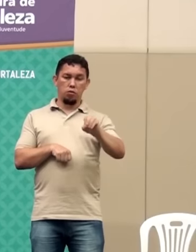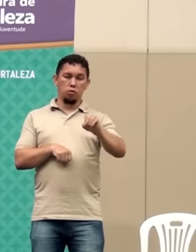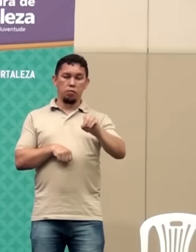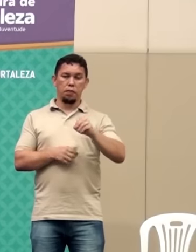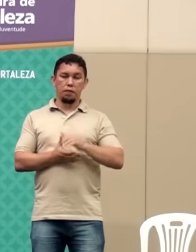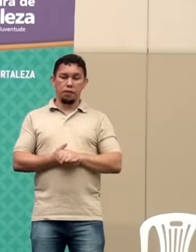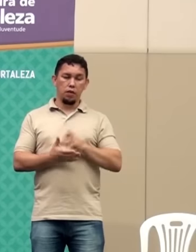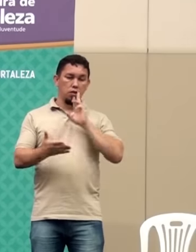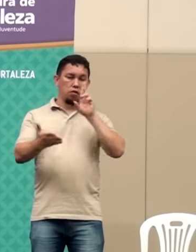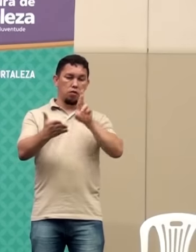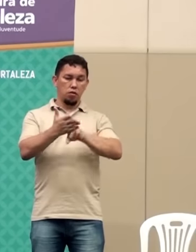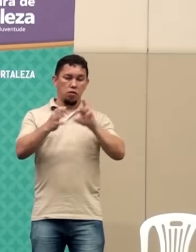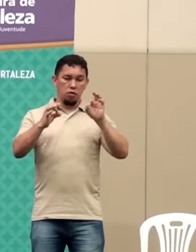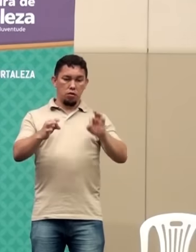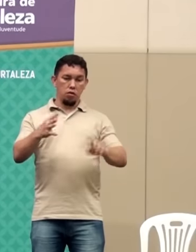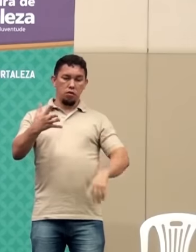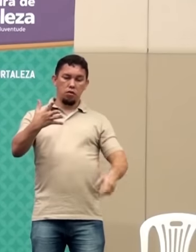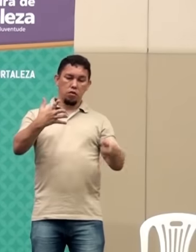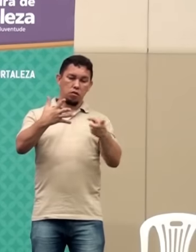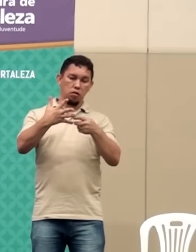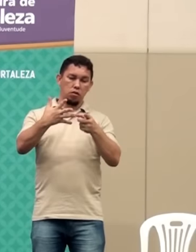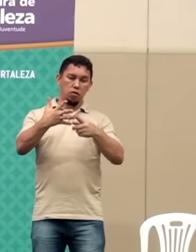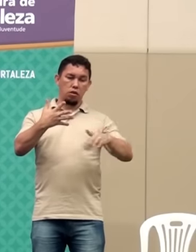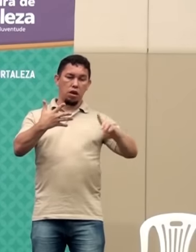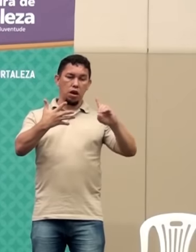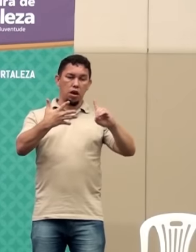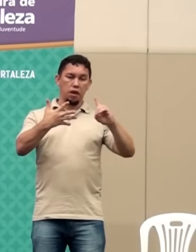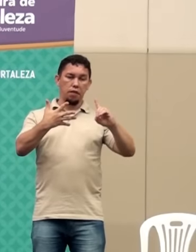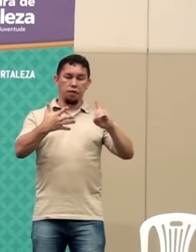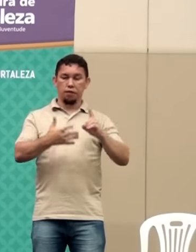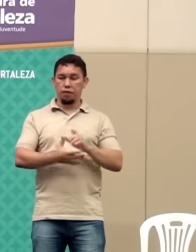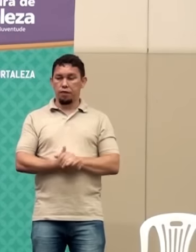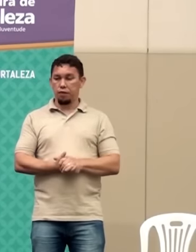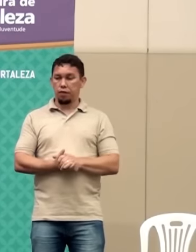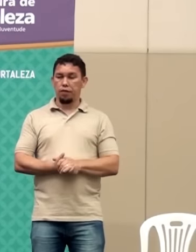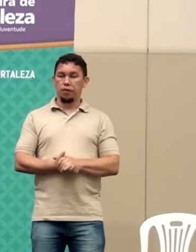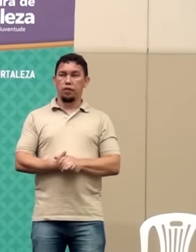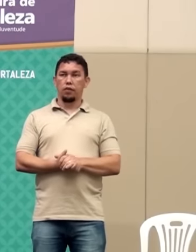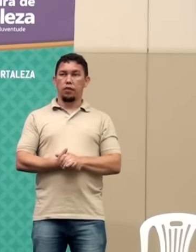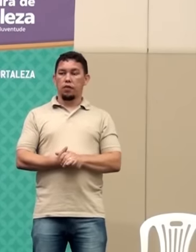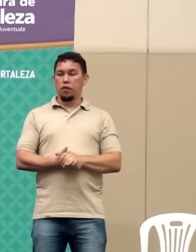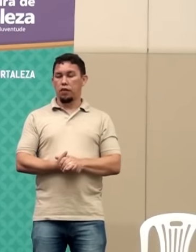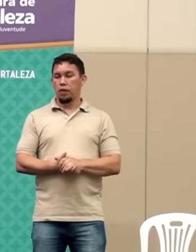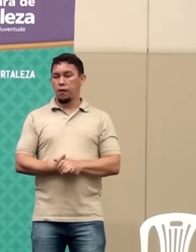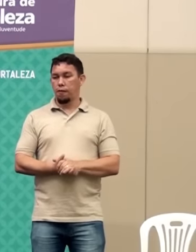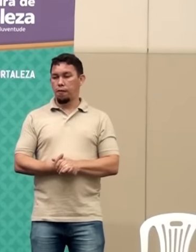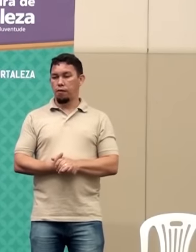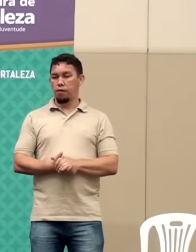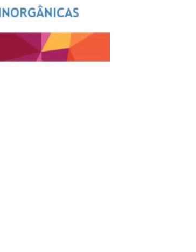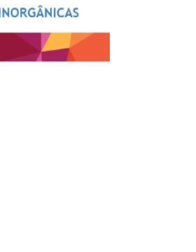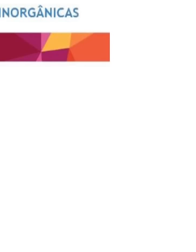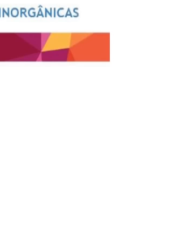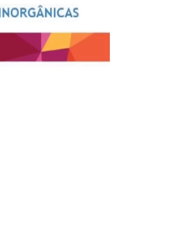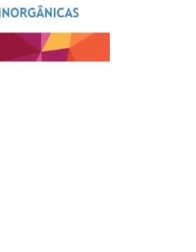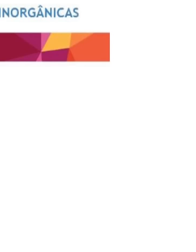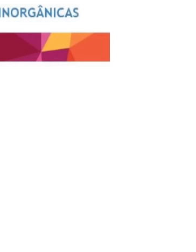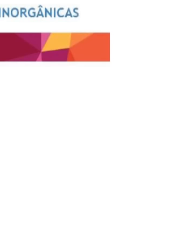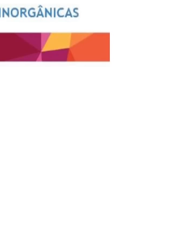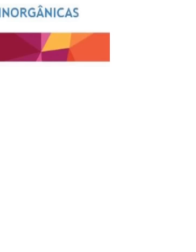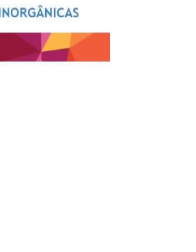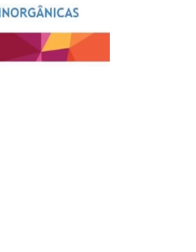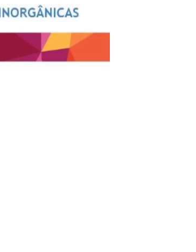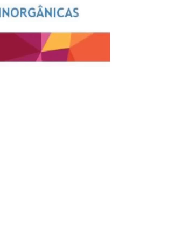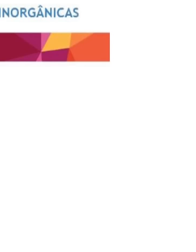maneira que a resposta correta da quarta questão é a letra D. Vou dar o gabarito aqui das demais.